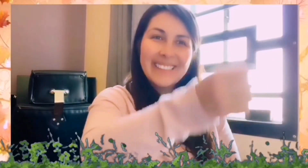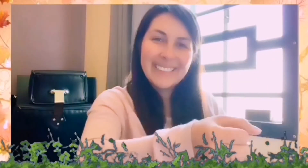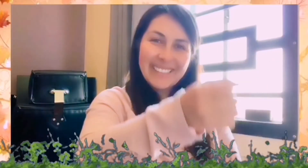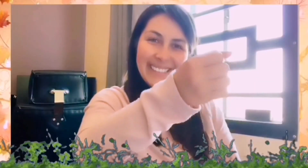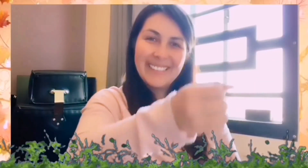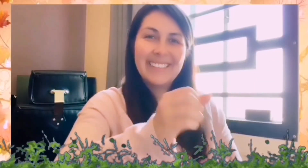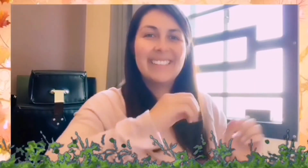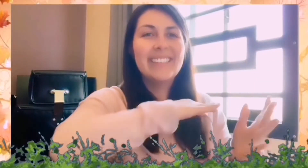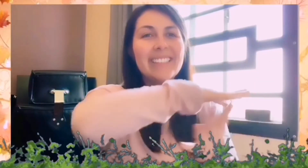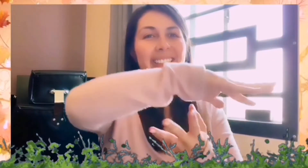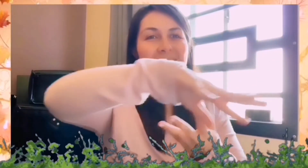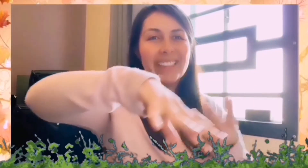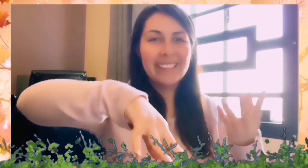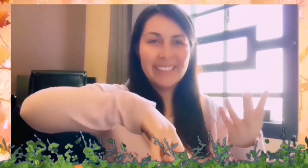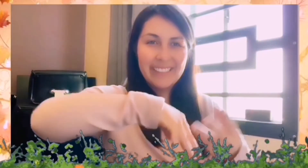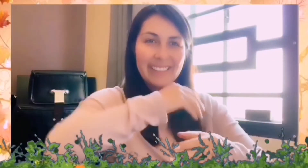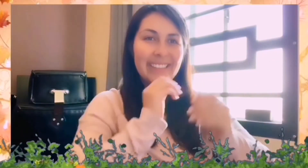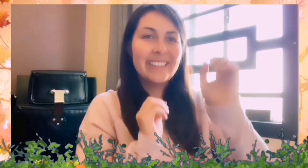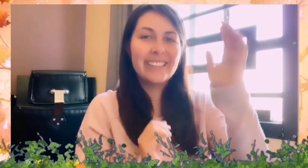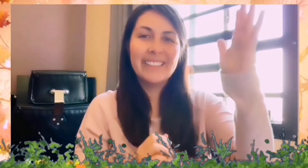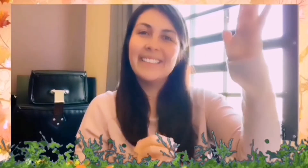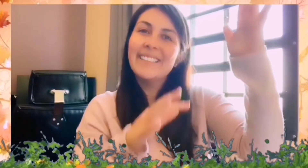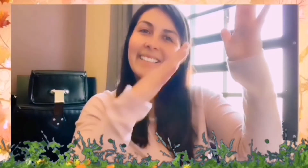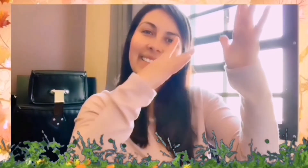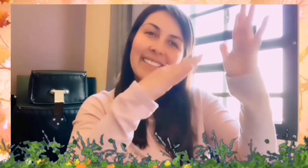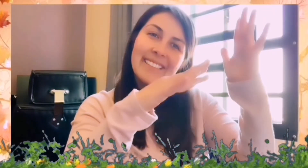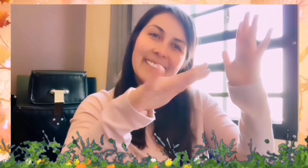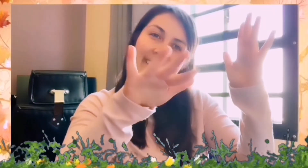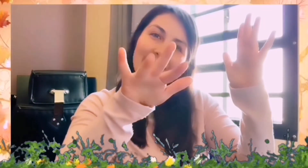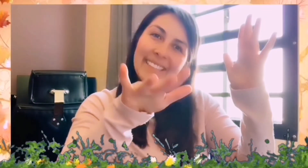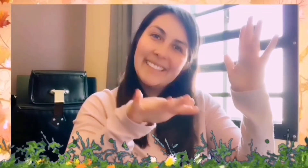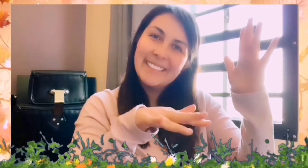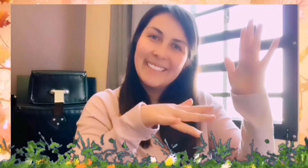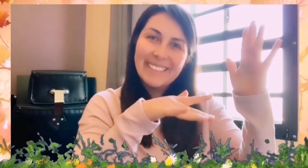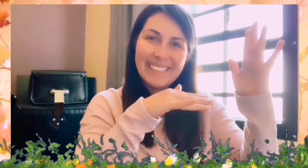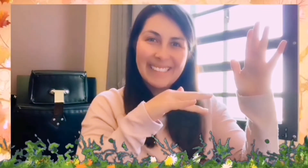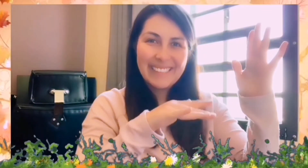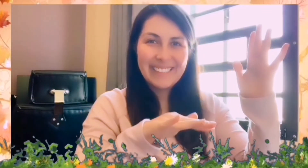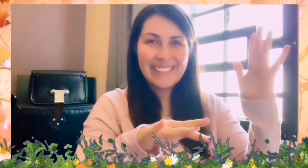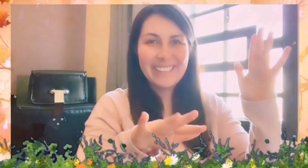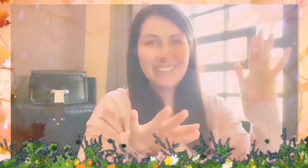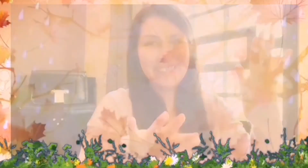y la tuya que el verano me traerá.